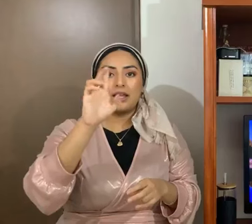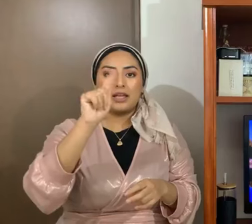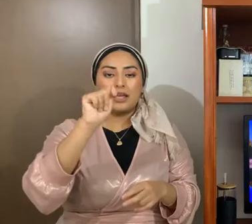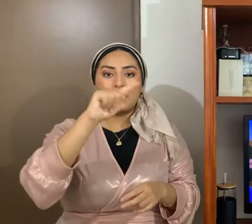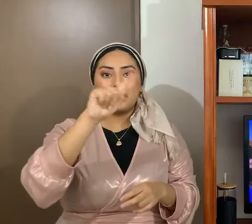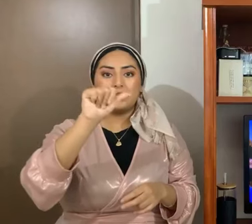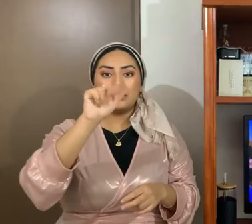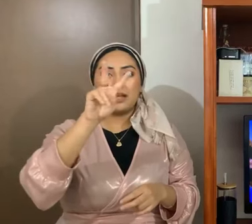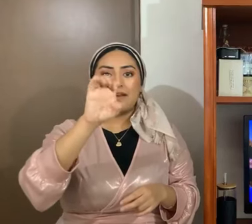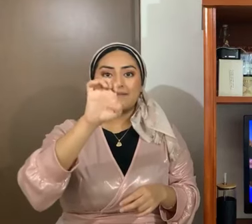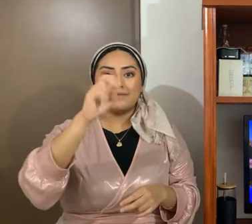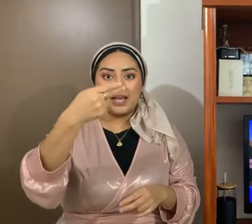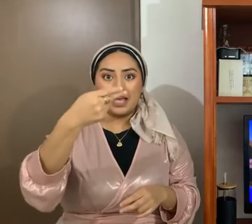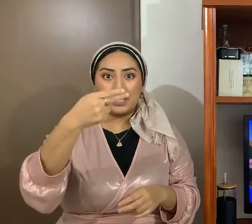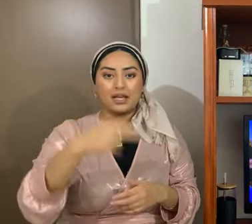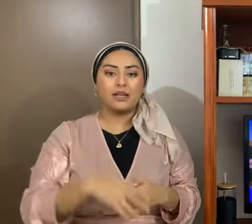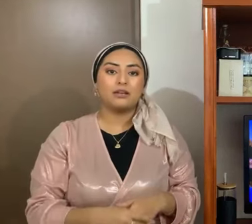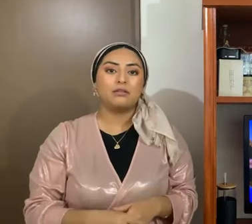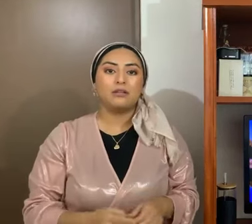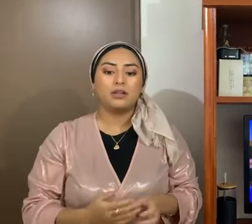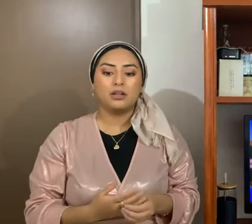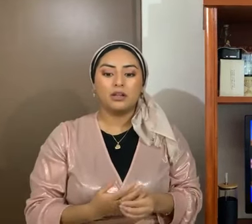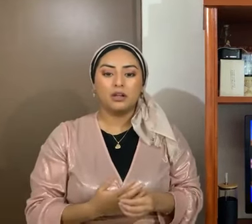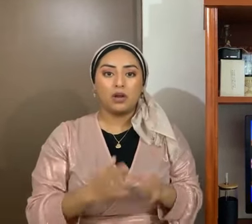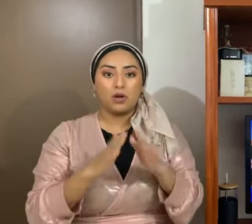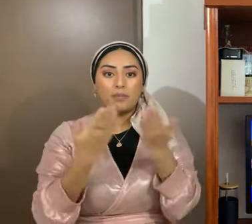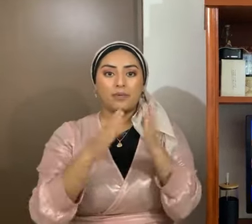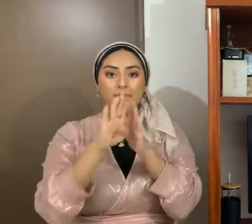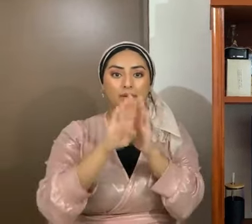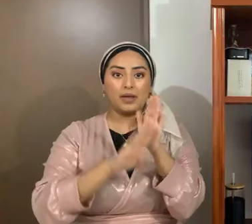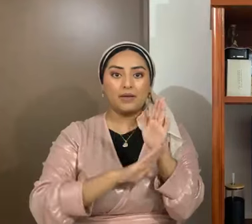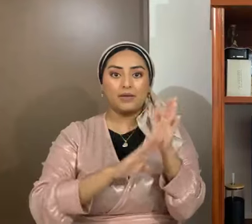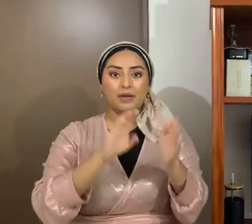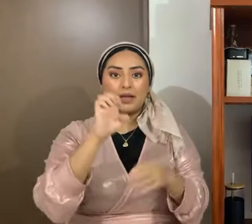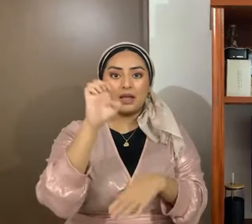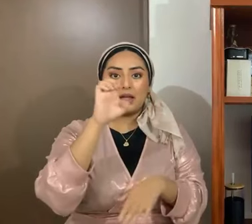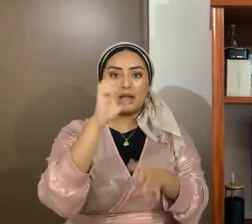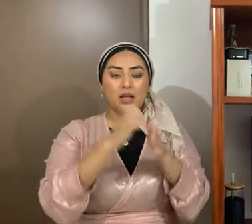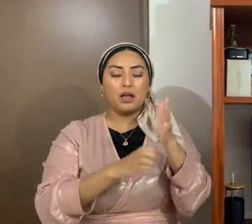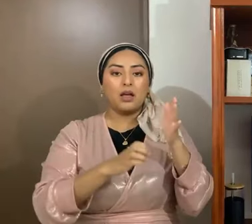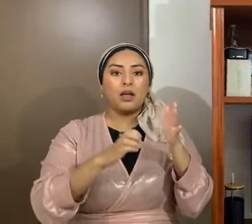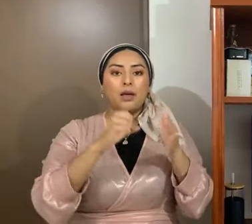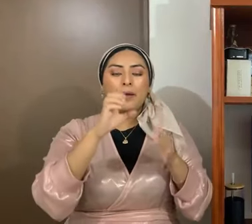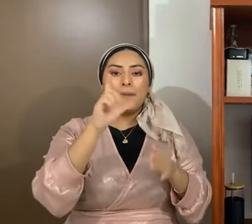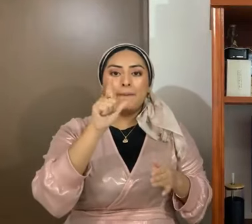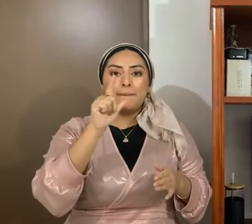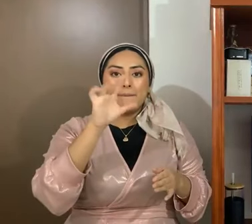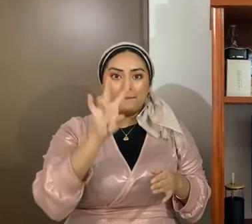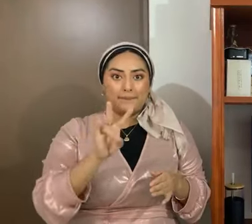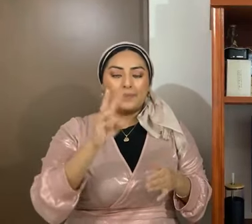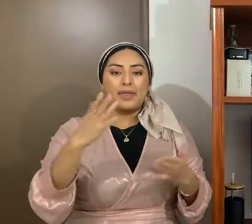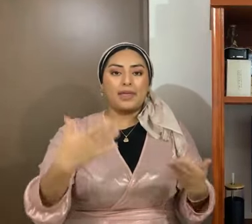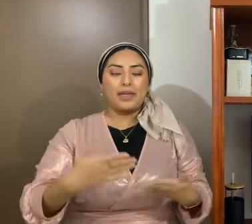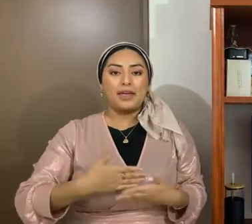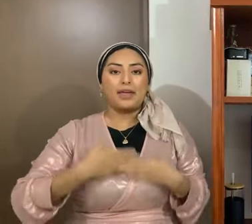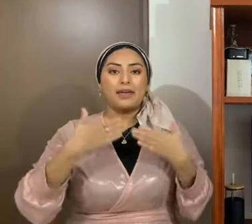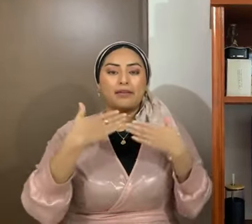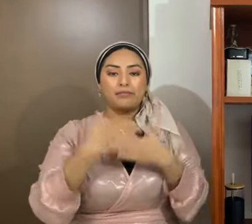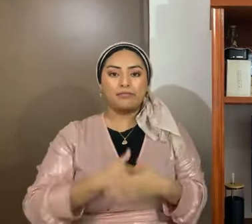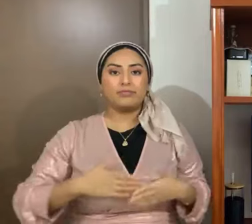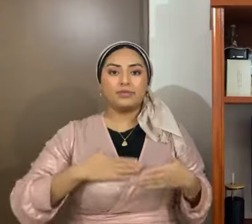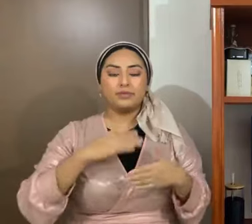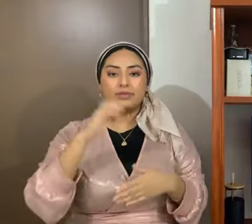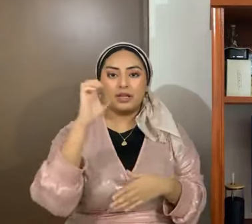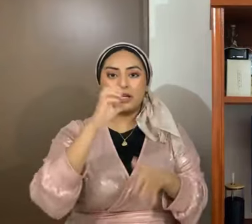Tetzaveh. La Parashá Tetzaveh. Vamos a abrir nuestra Biblia en Éxodo 27. Vamos con gozo y con ánimo a